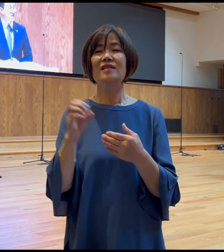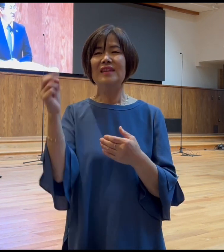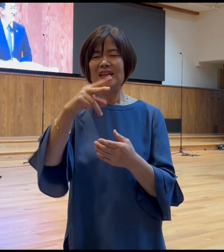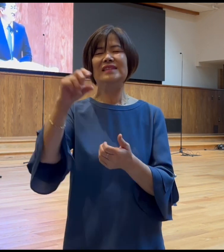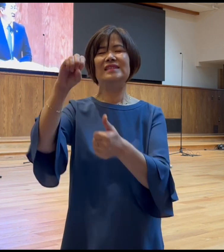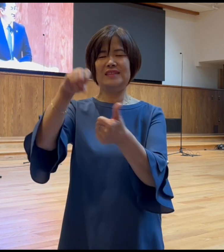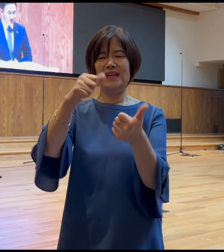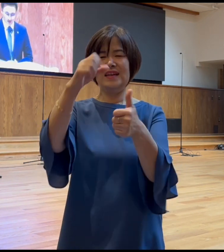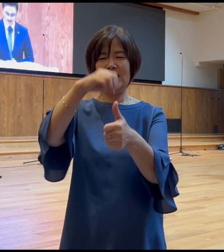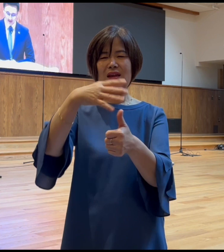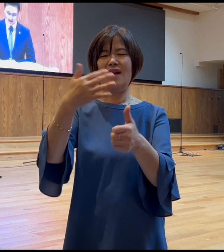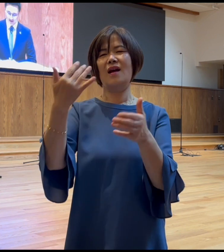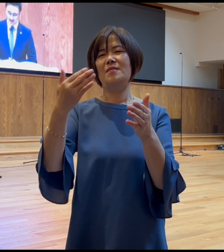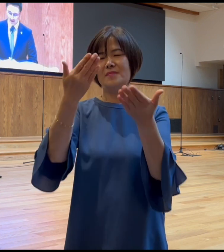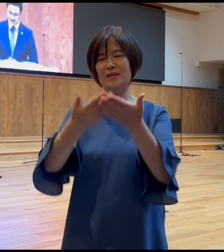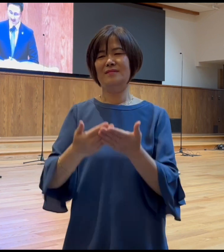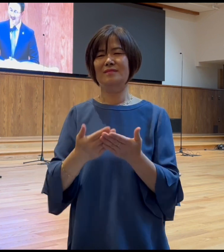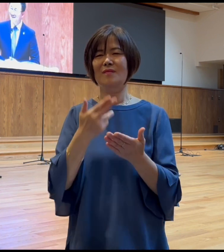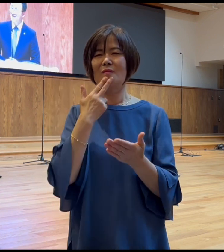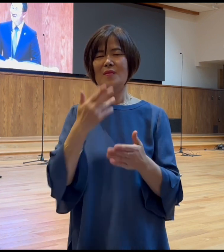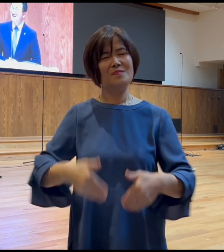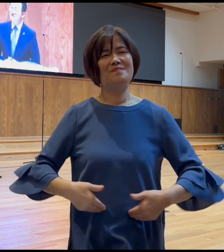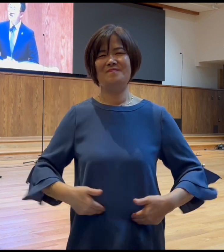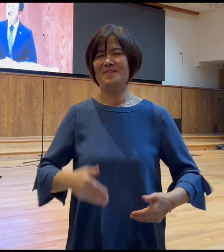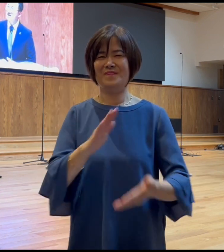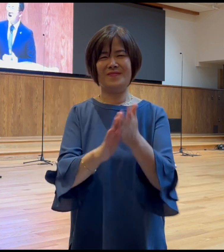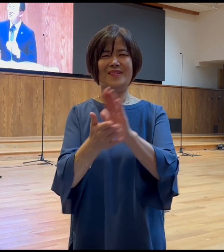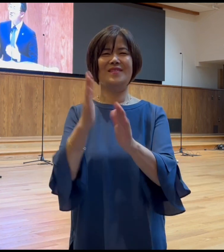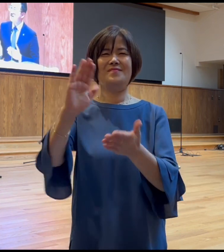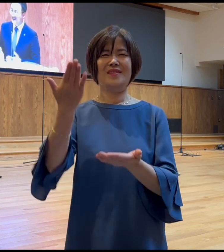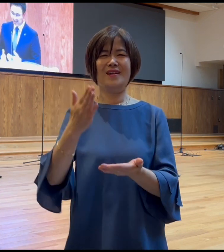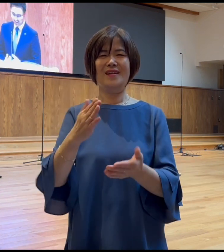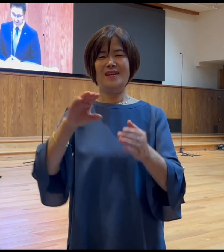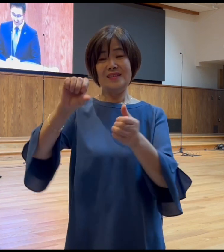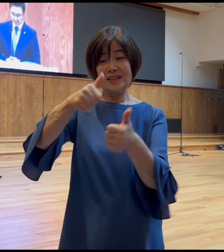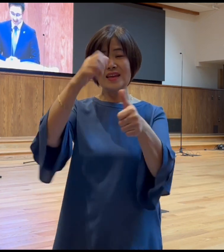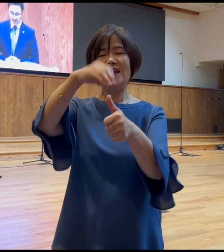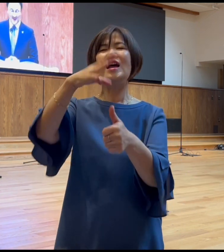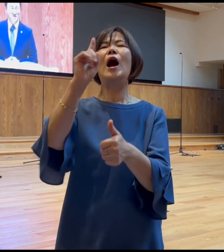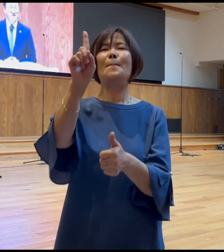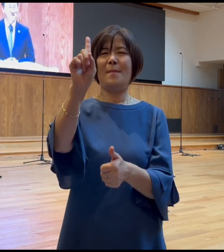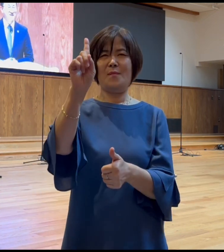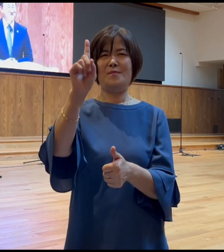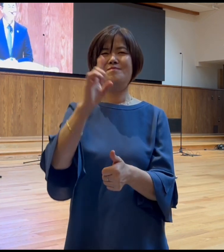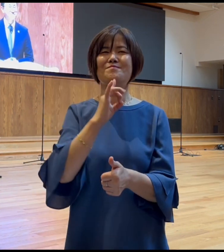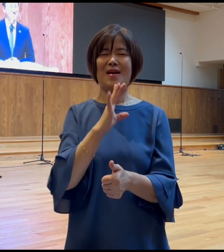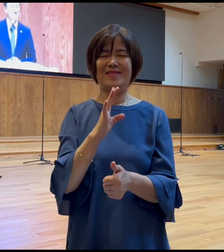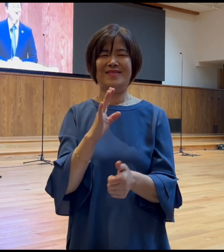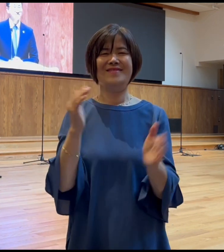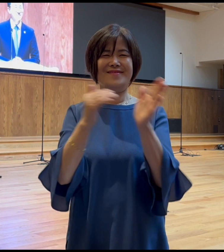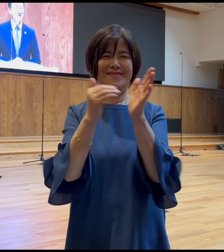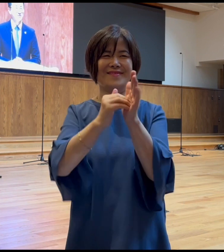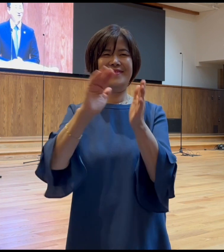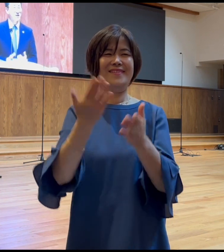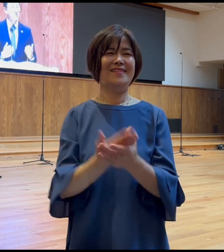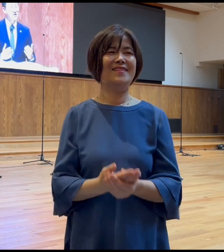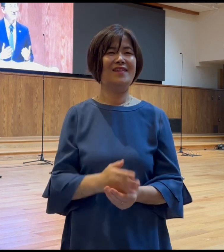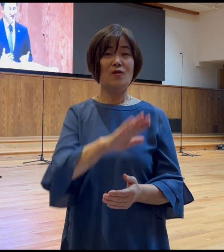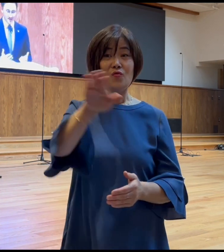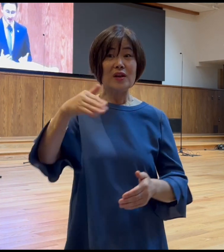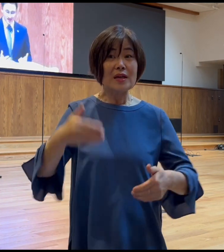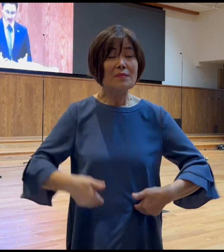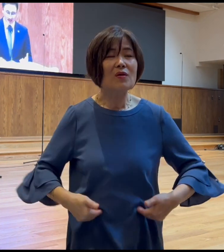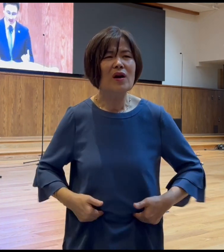다시 세례 받지 않으셔도 됩니다. 세례는 한 번만 받으면 됩니다. 우리에게